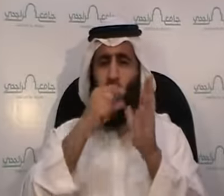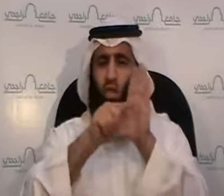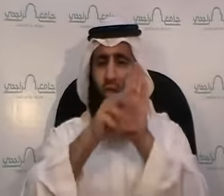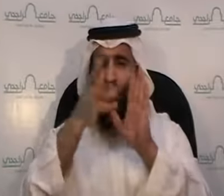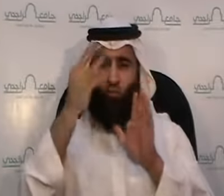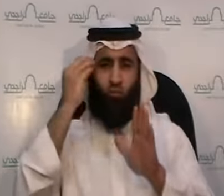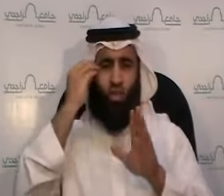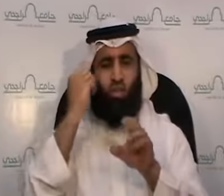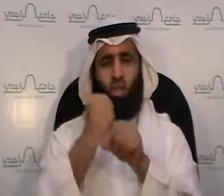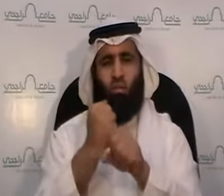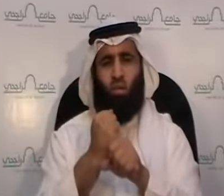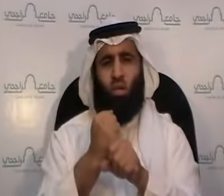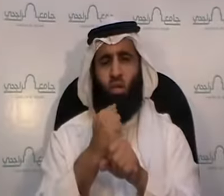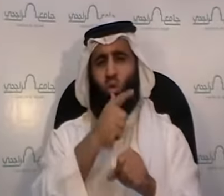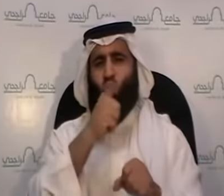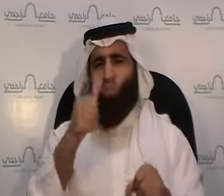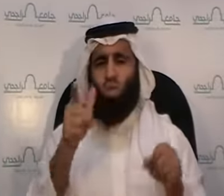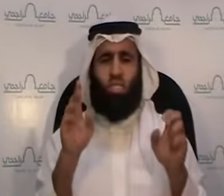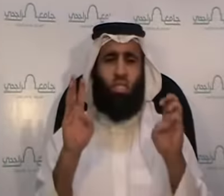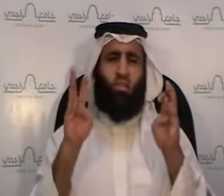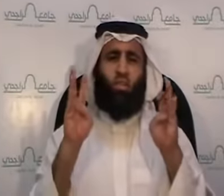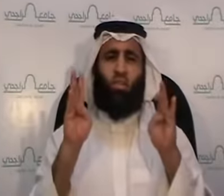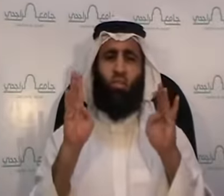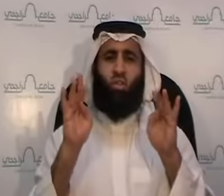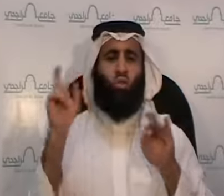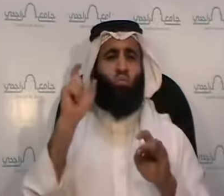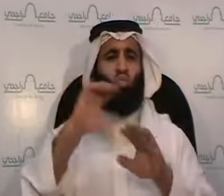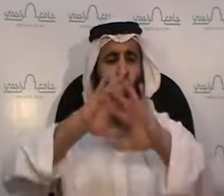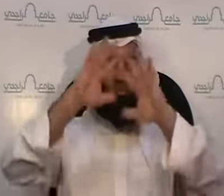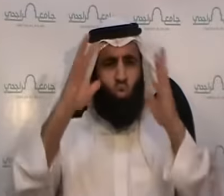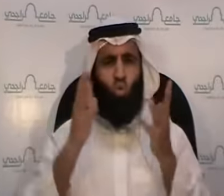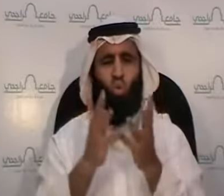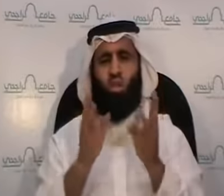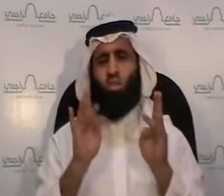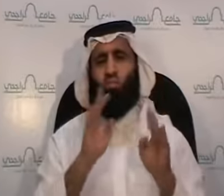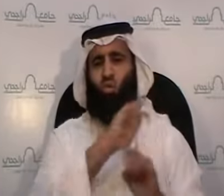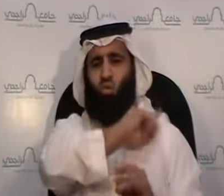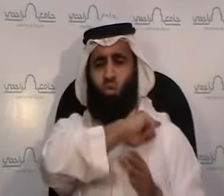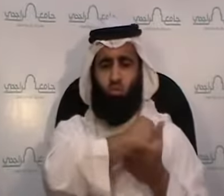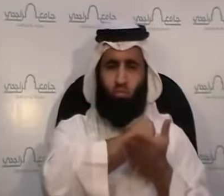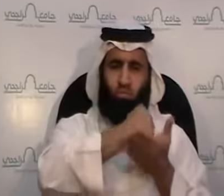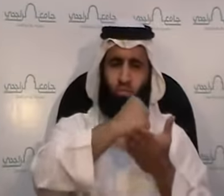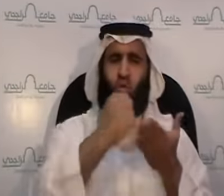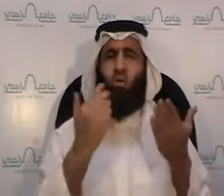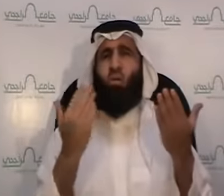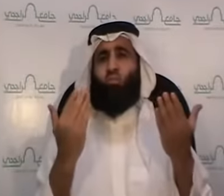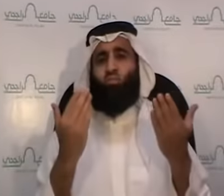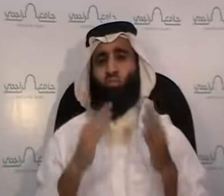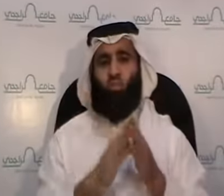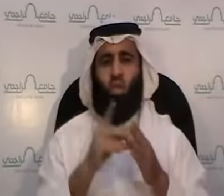تسمعون، وأستغفر الله العظيم الجليل لي ولكم ولسائر المسلمين من كل ذنب، فاستغفروه وتوبوا إليه، إنه هو